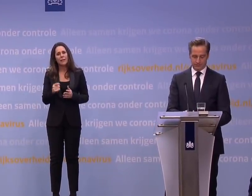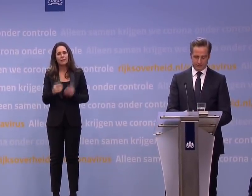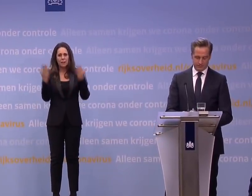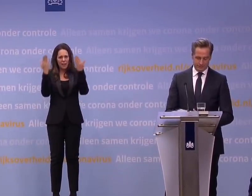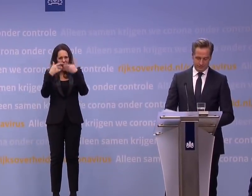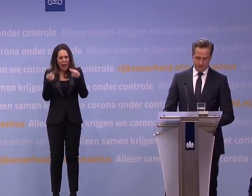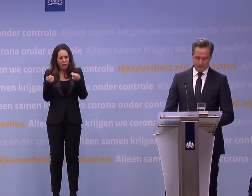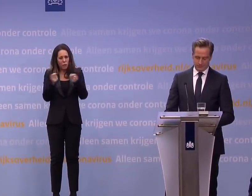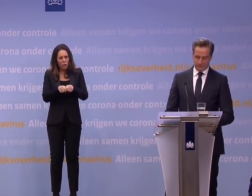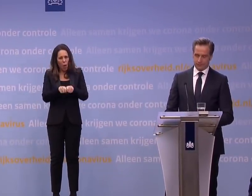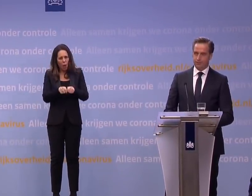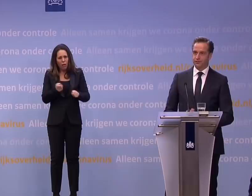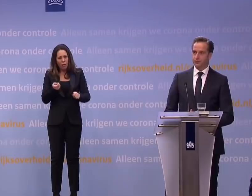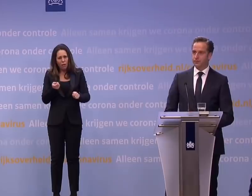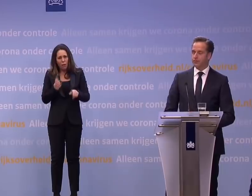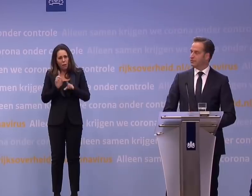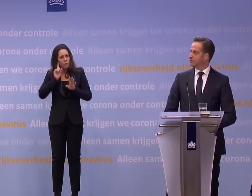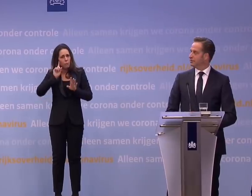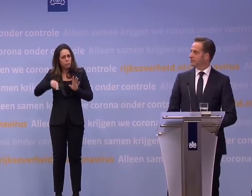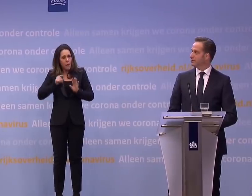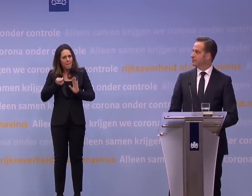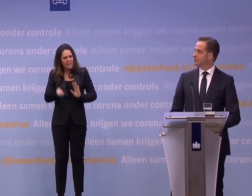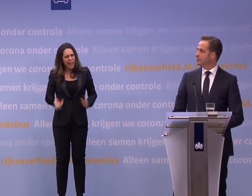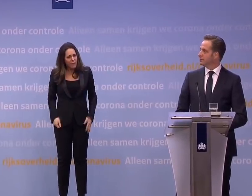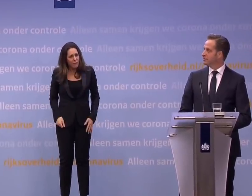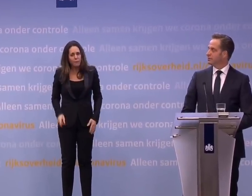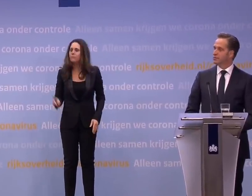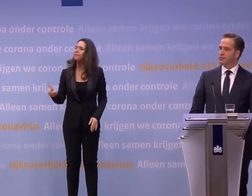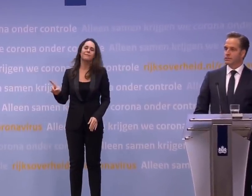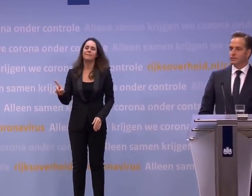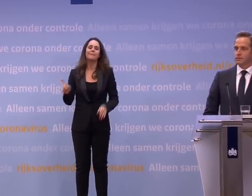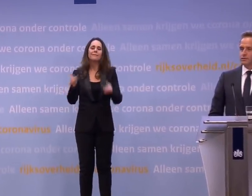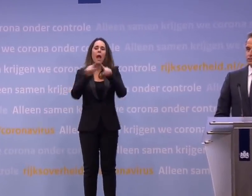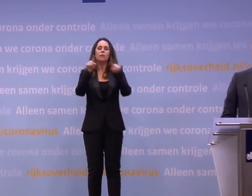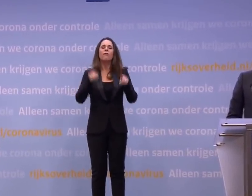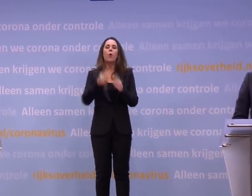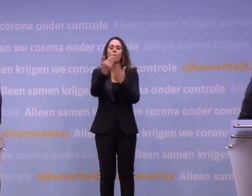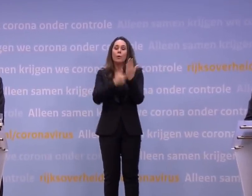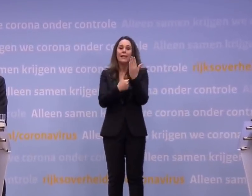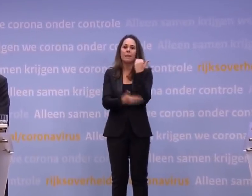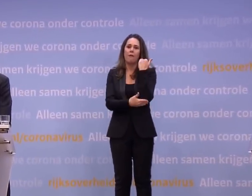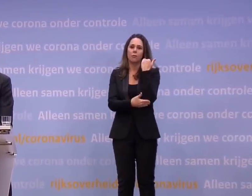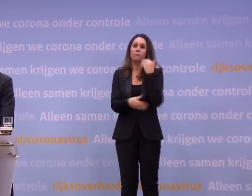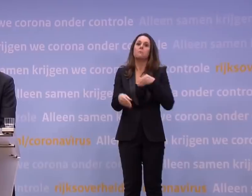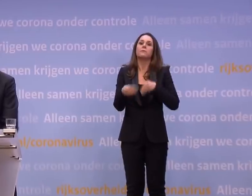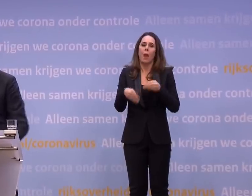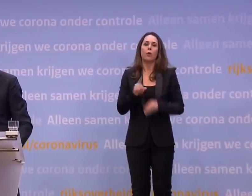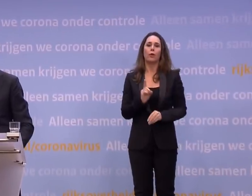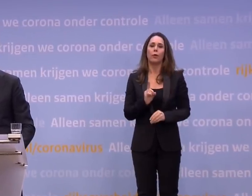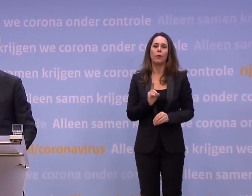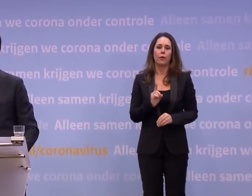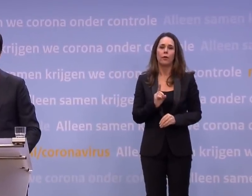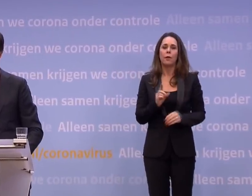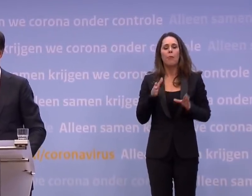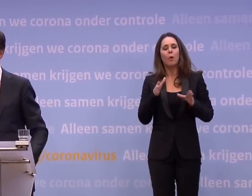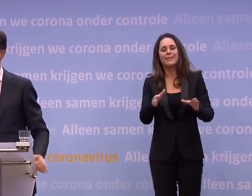misdrijf is? Nee. Oh. Nee, het is een misdrijf als je de formulieren vervalst. Ah, oké. Dus als je valstende geschriften pleegt. Maar als je